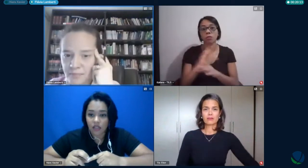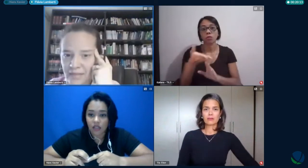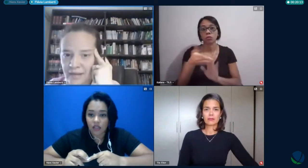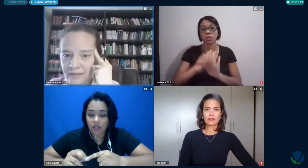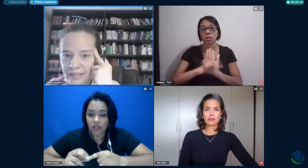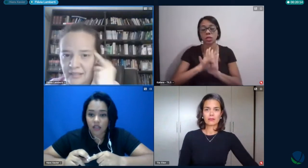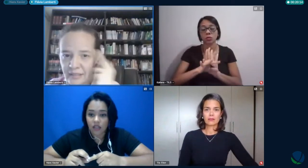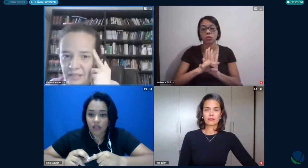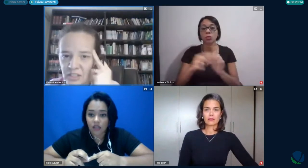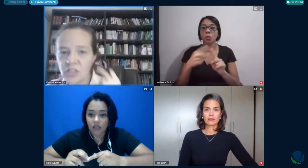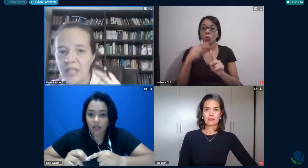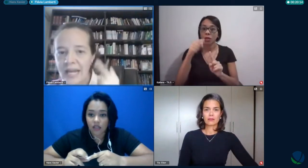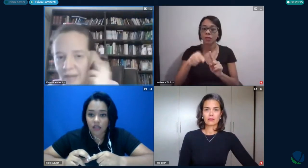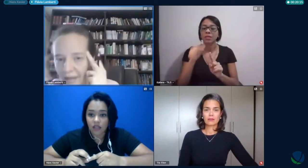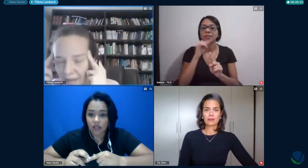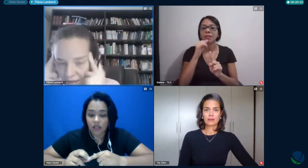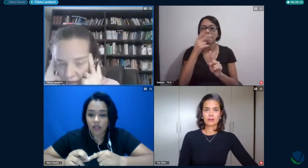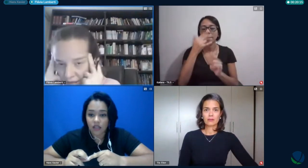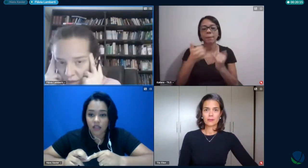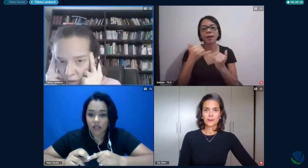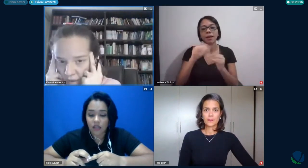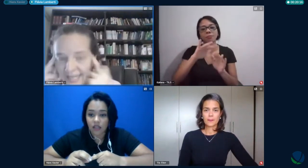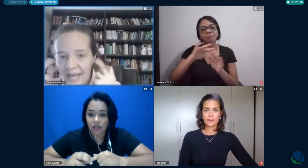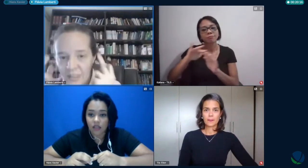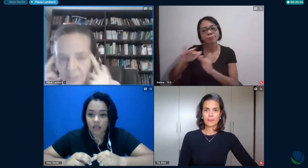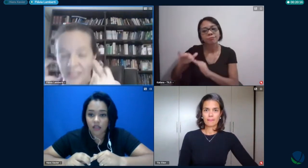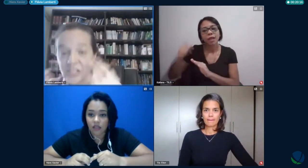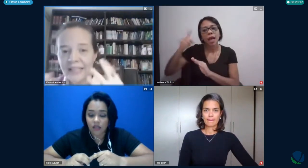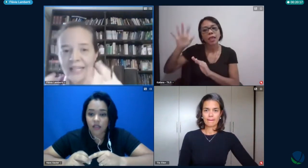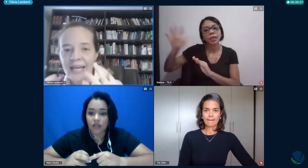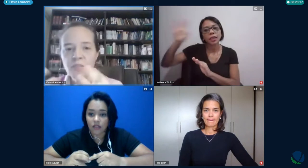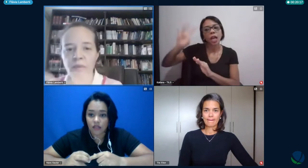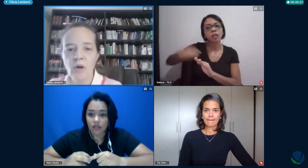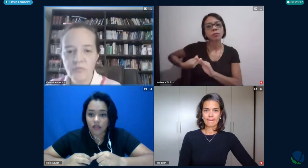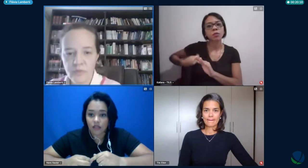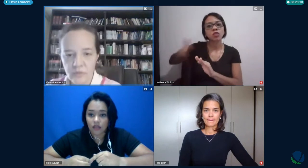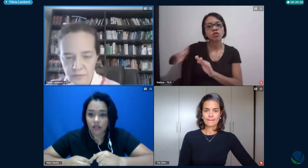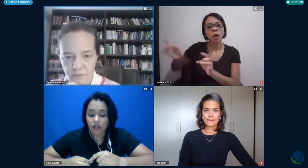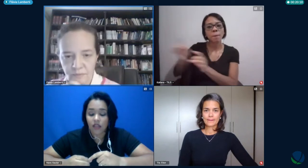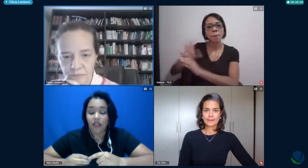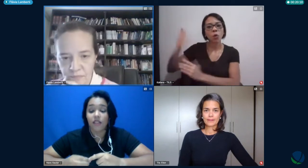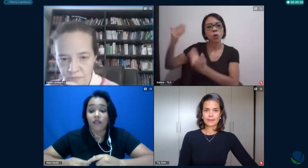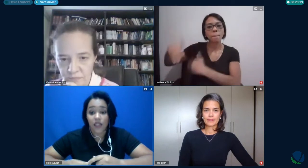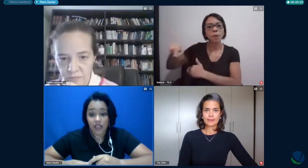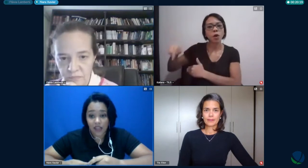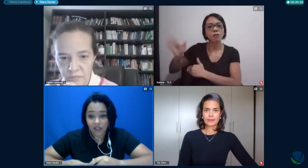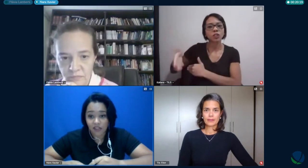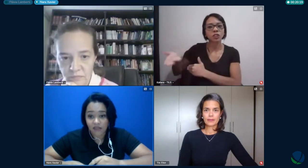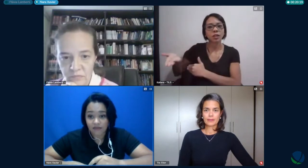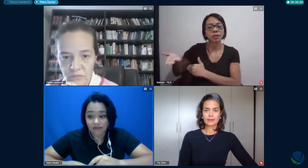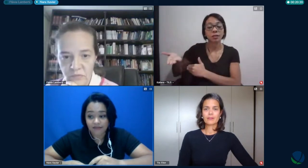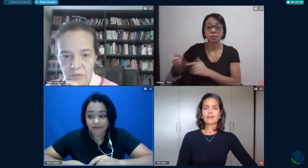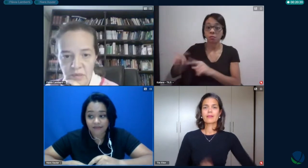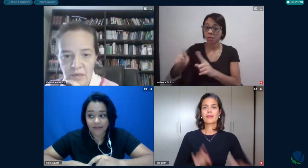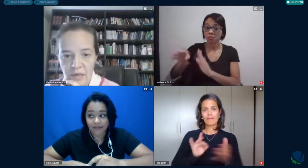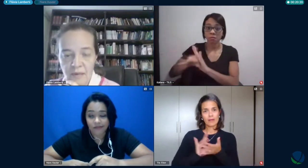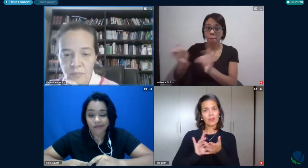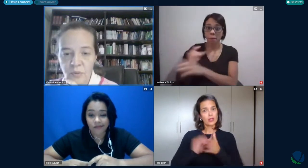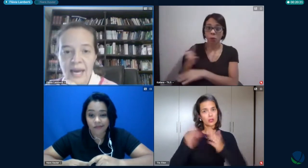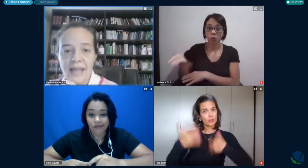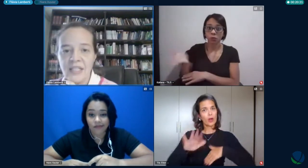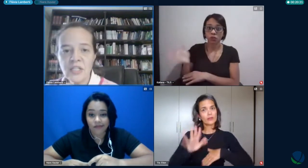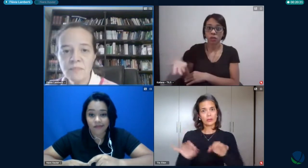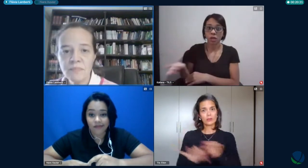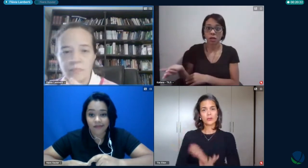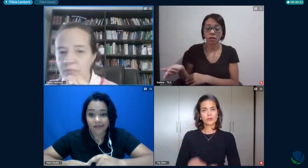você tá deixando de lado a ideia que você já tem as provas. Verdade.